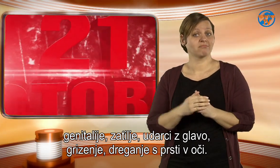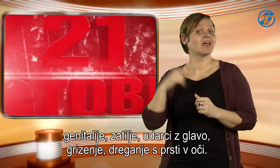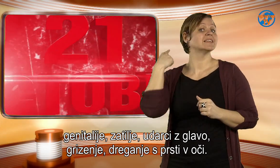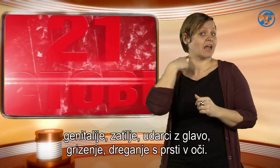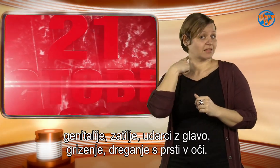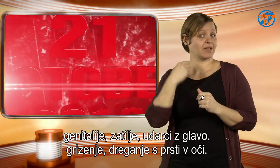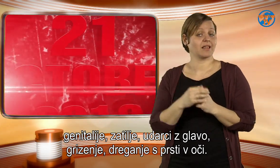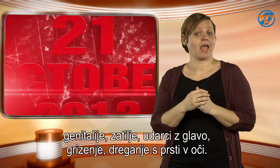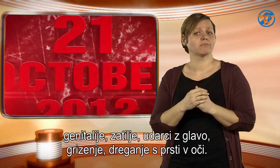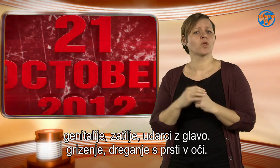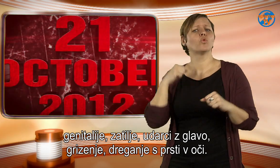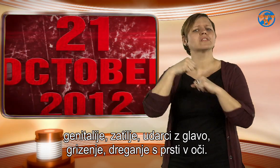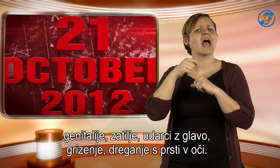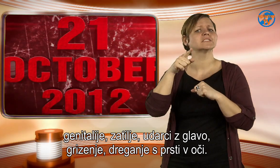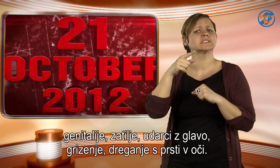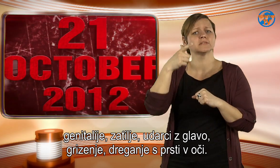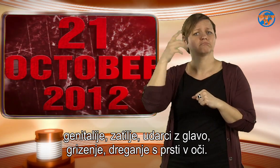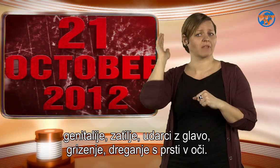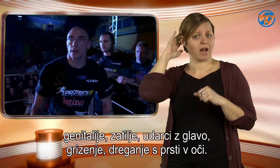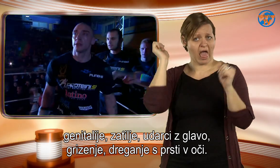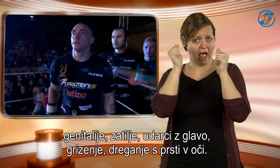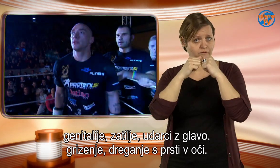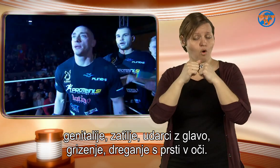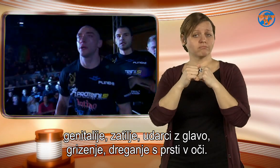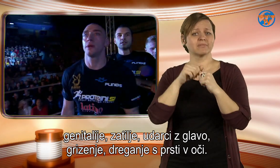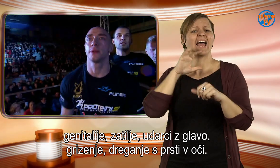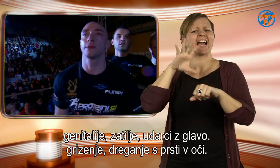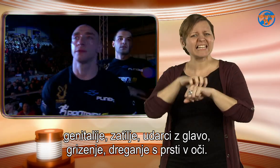glavo, grizenje, dreganje s prsti v oči.